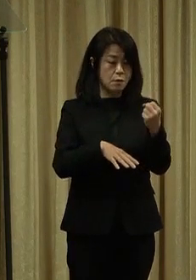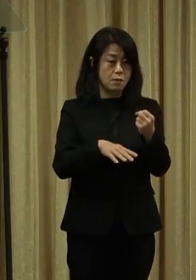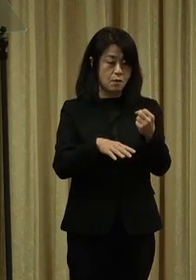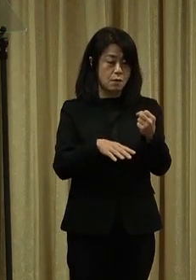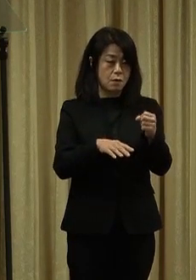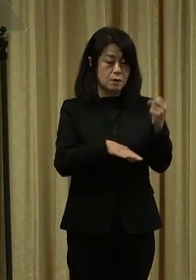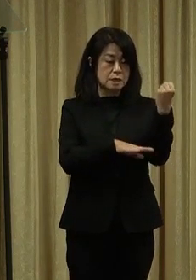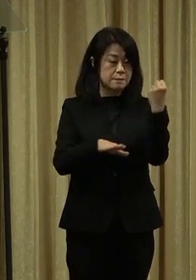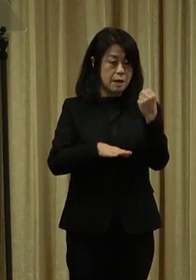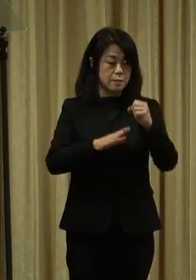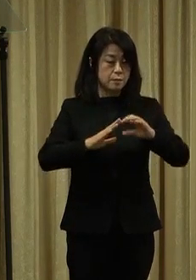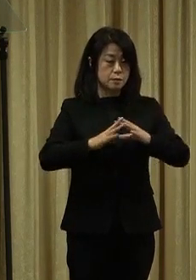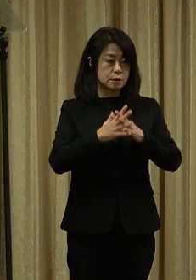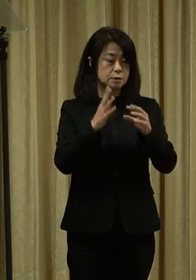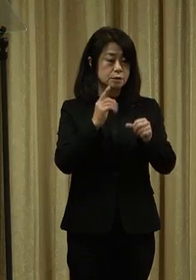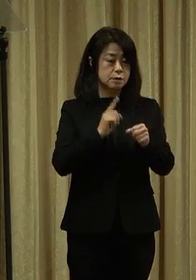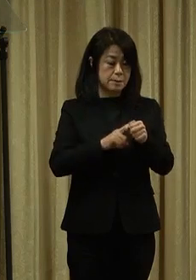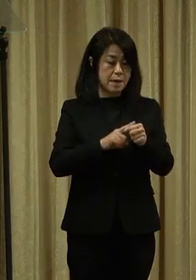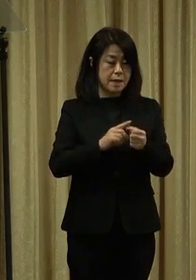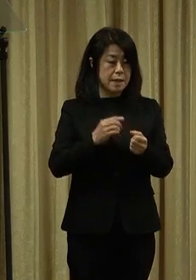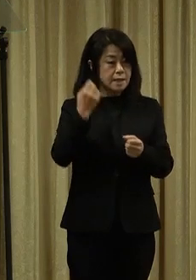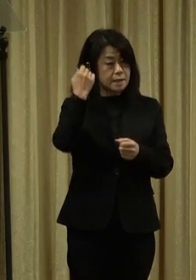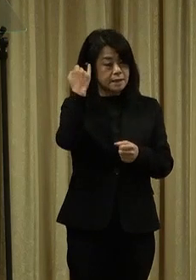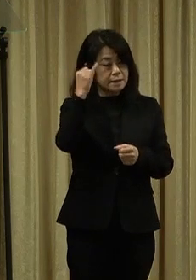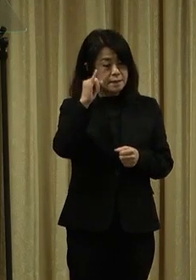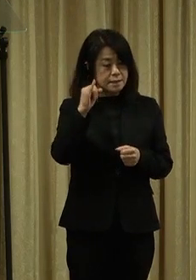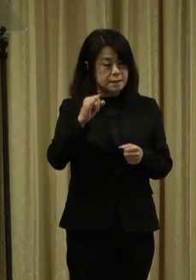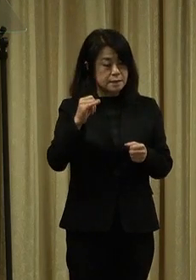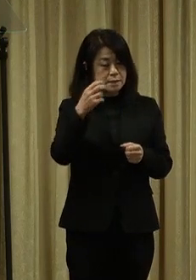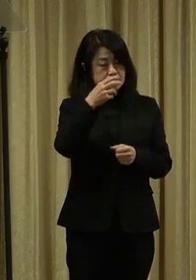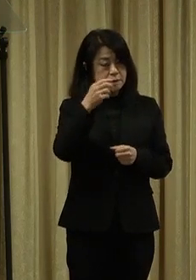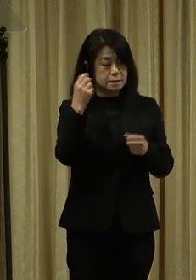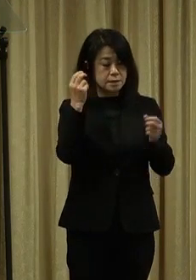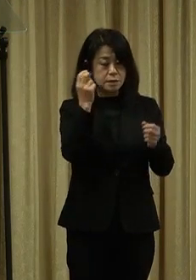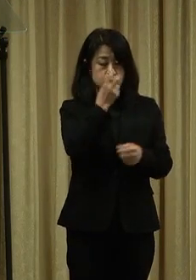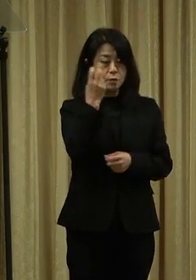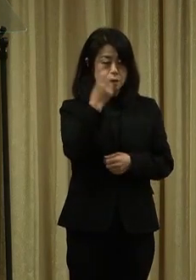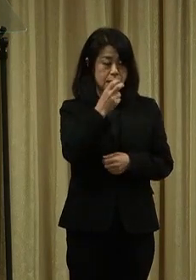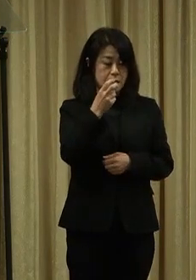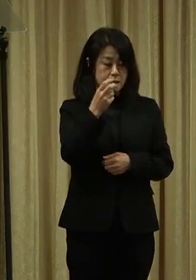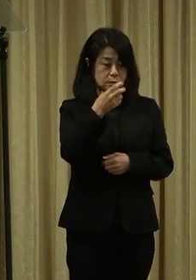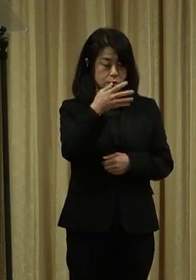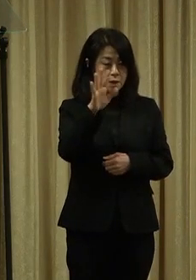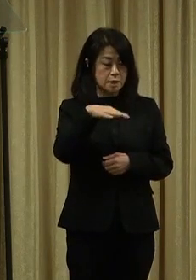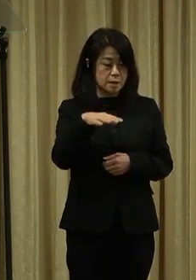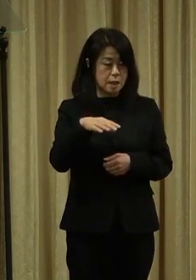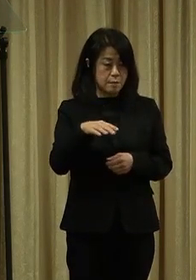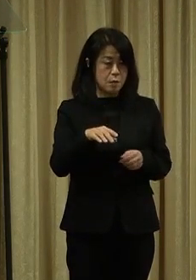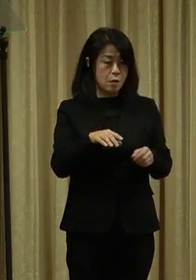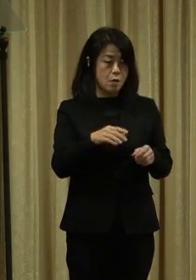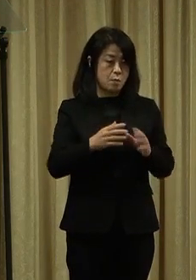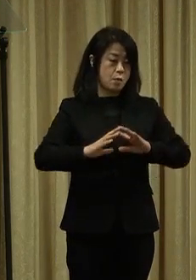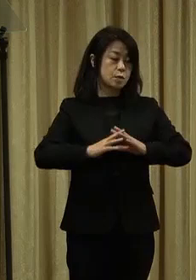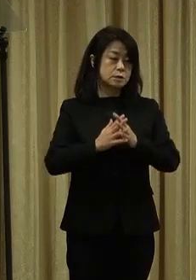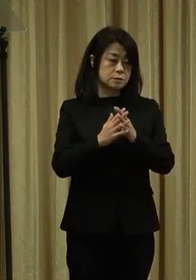ため、県民意識調査結果のデータベースなども構築いたします。次に農林水産業の振興です。